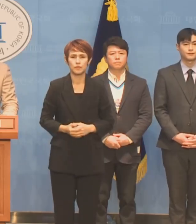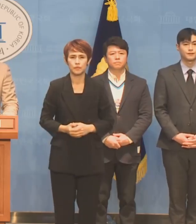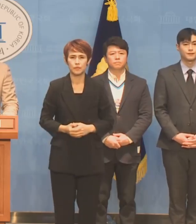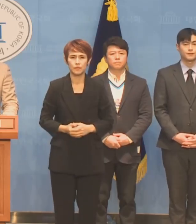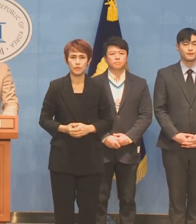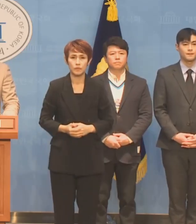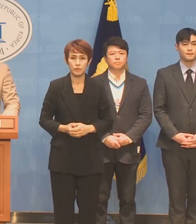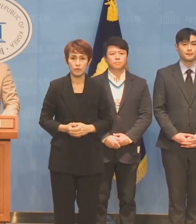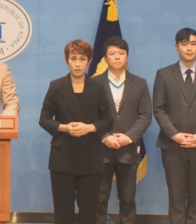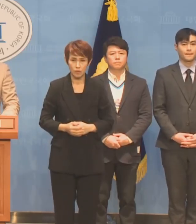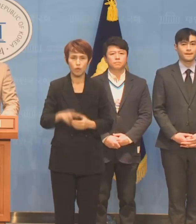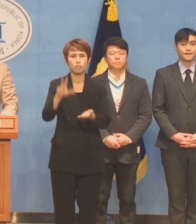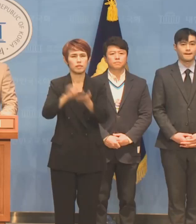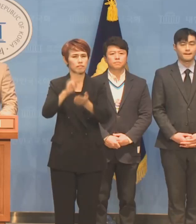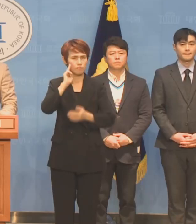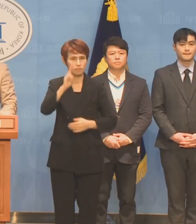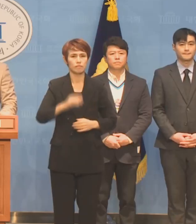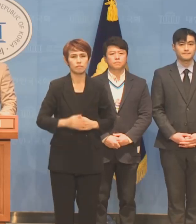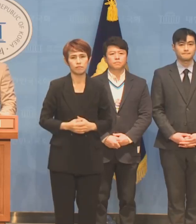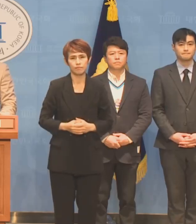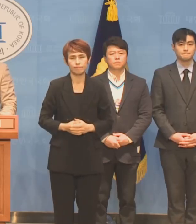명백한 결격 사유임의 말입니다.